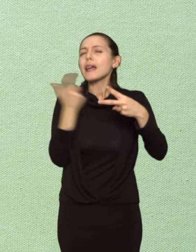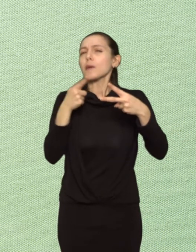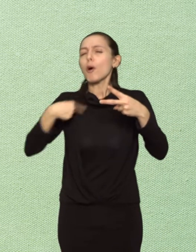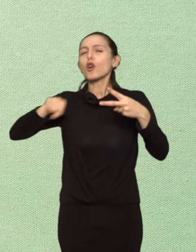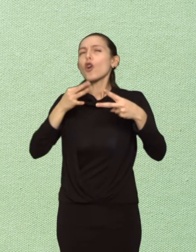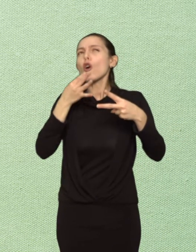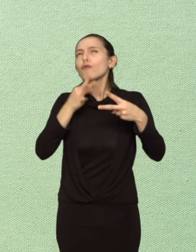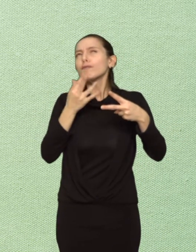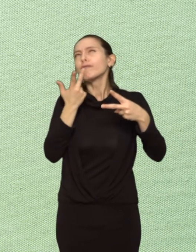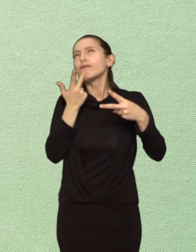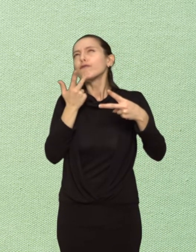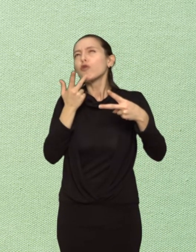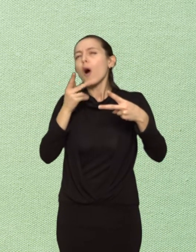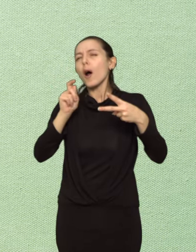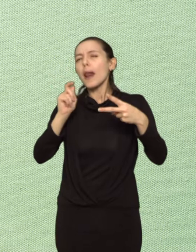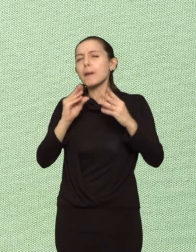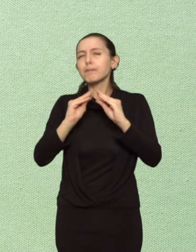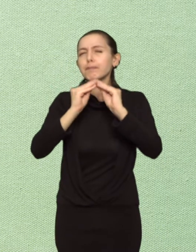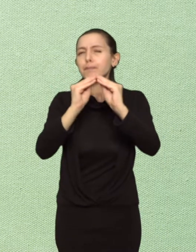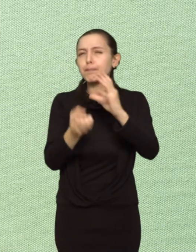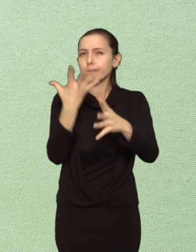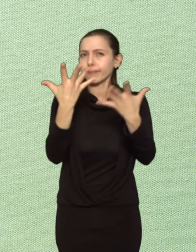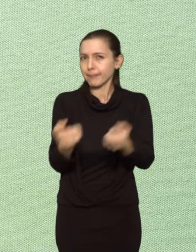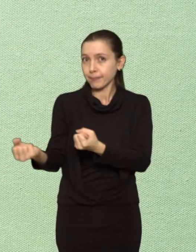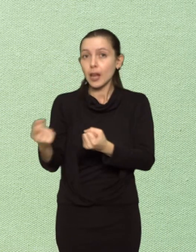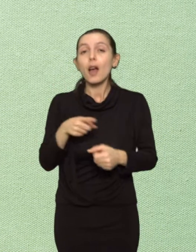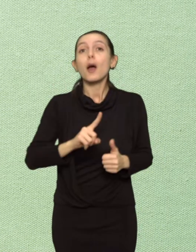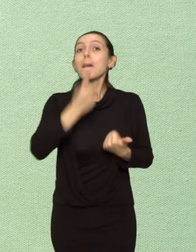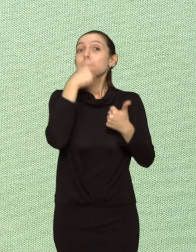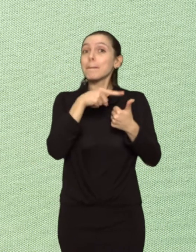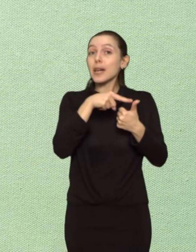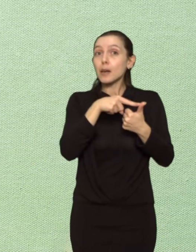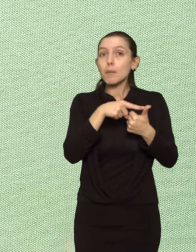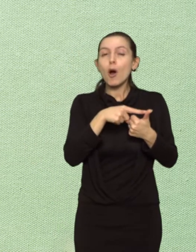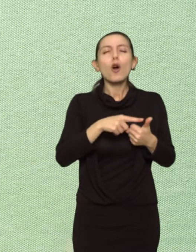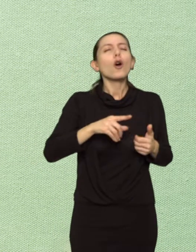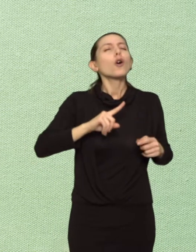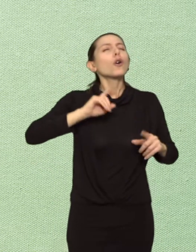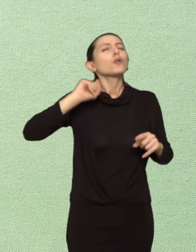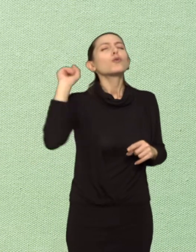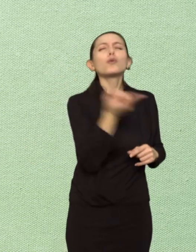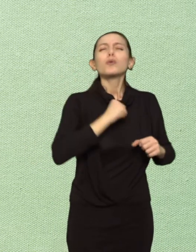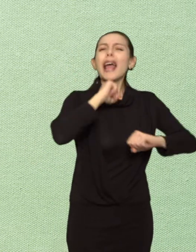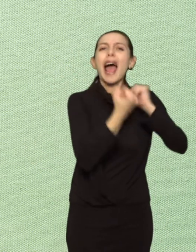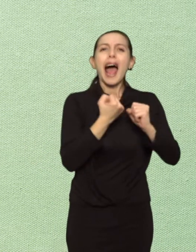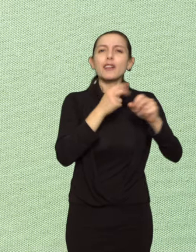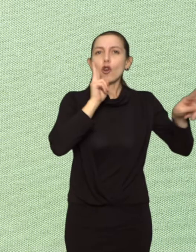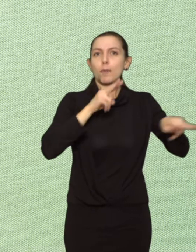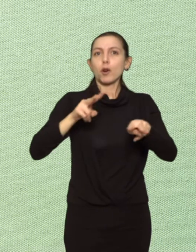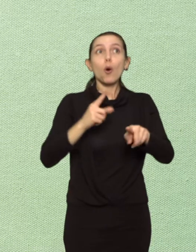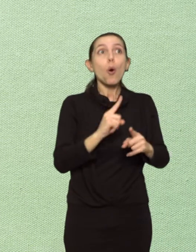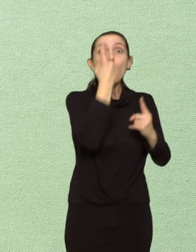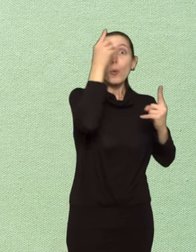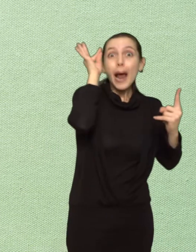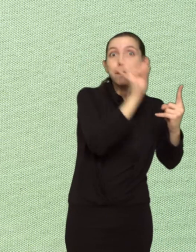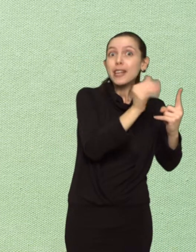cercando di realizzare. Il primo è legato al monitoraggio di tutte le azioni, non solo una missione,